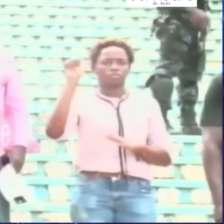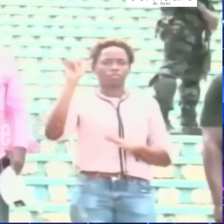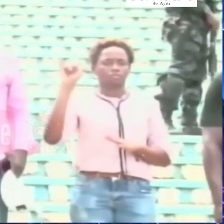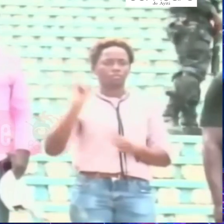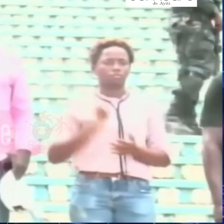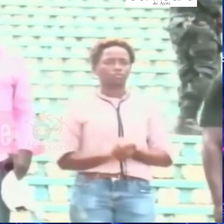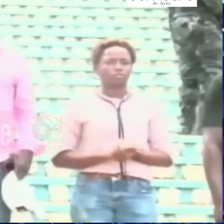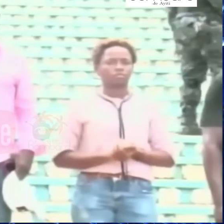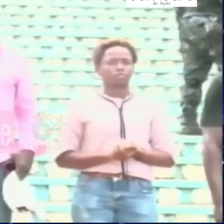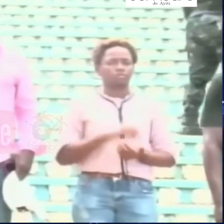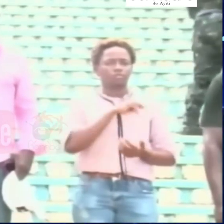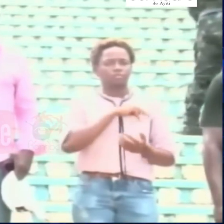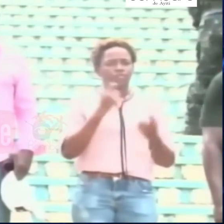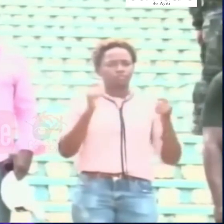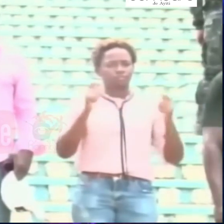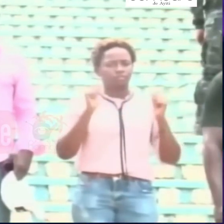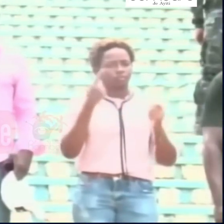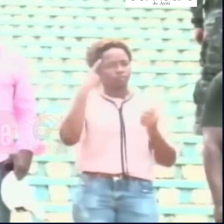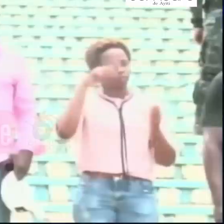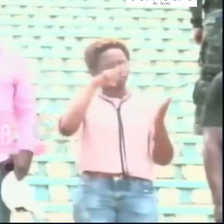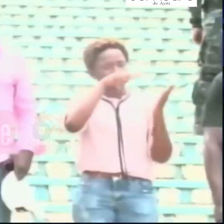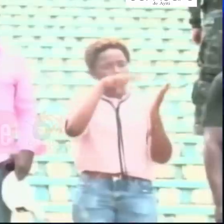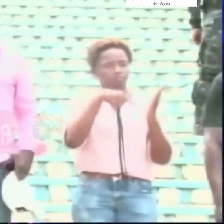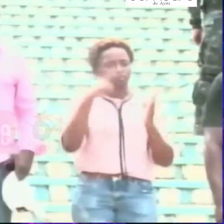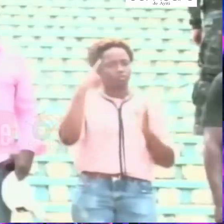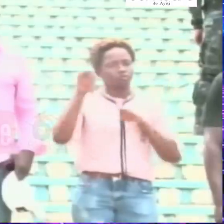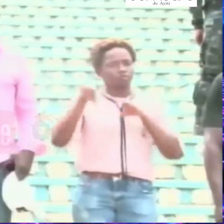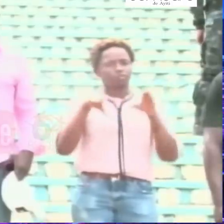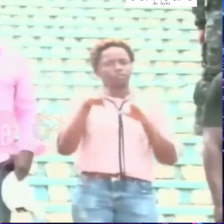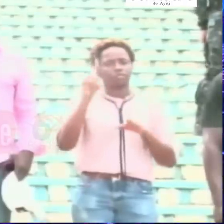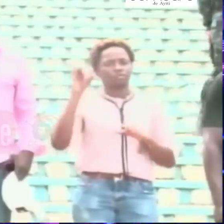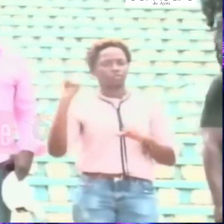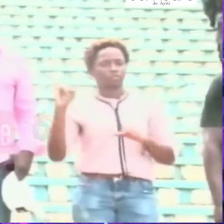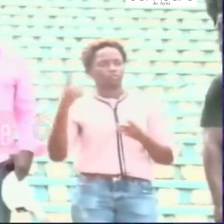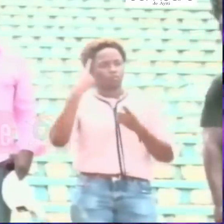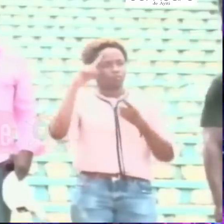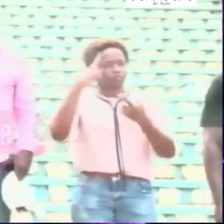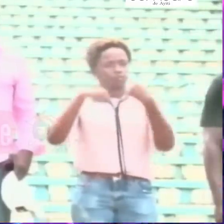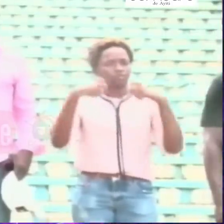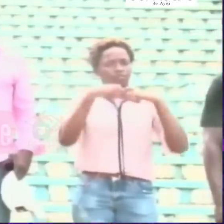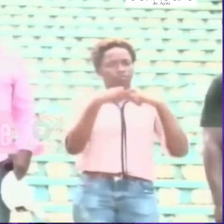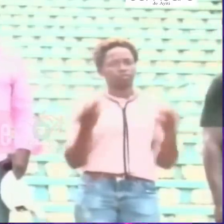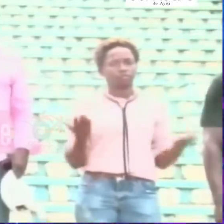Corail. Ministre m'a dépressé pressé pour étude du Chitia pour technicien aider à Chauvin la sur place. Parce que nous savons.